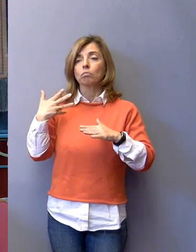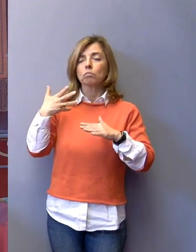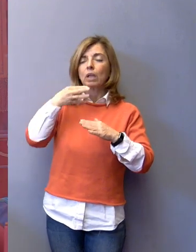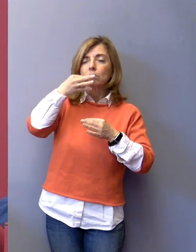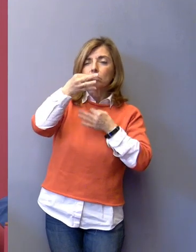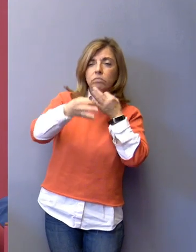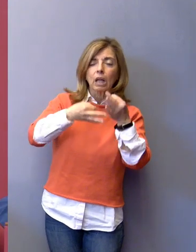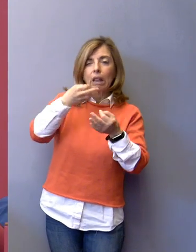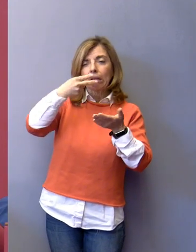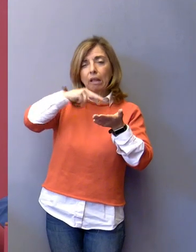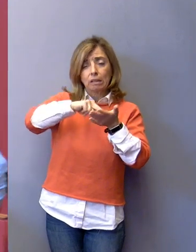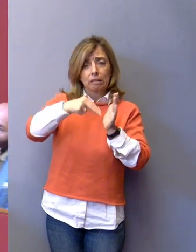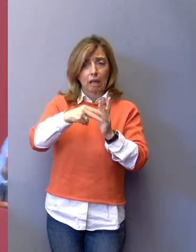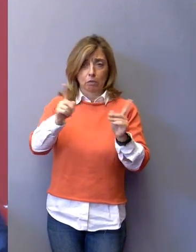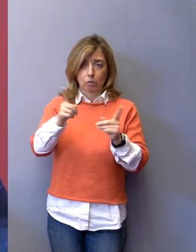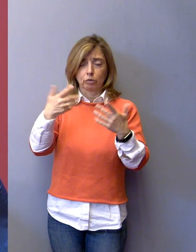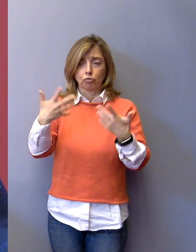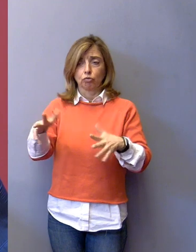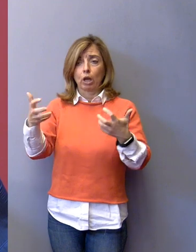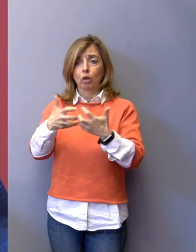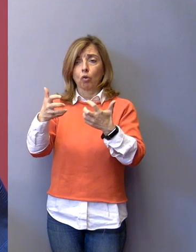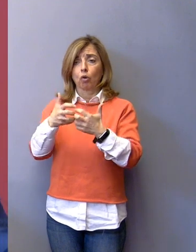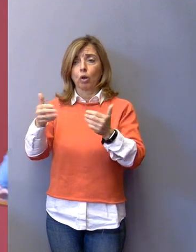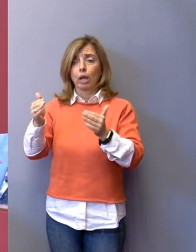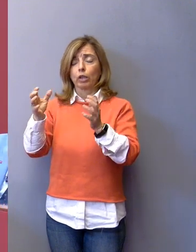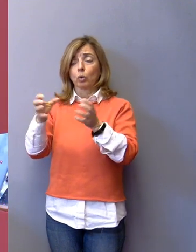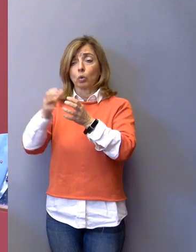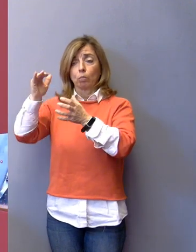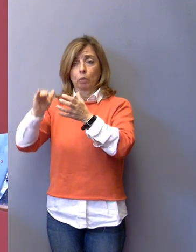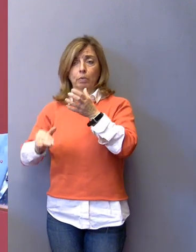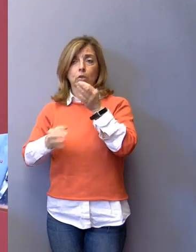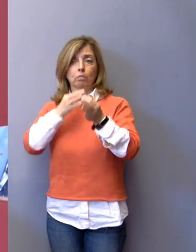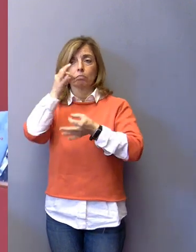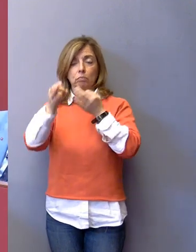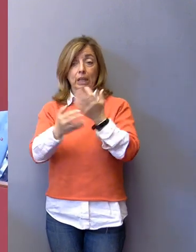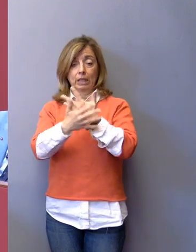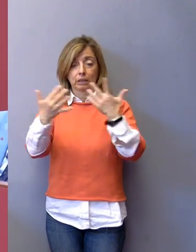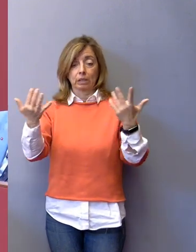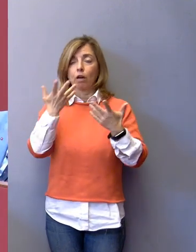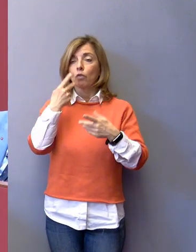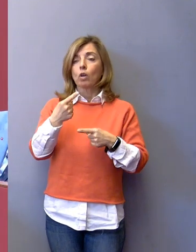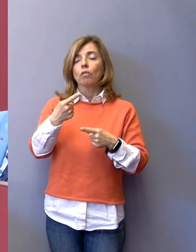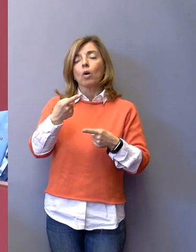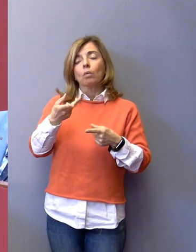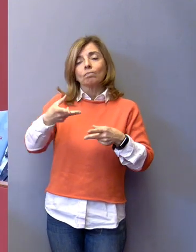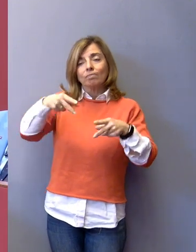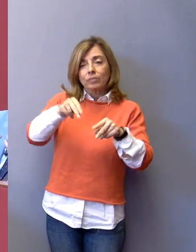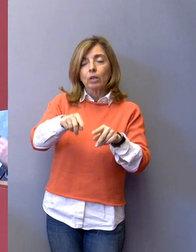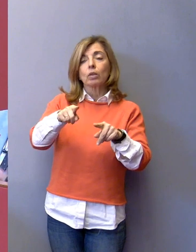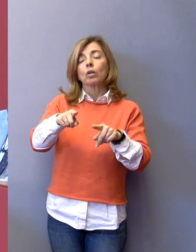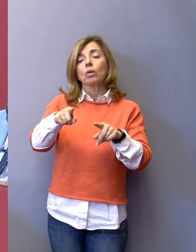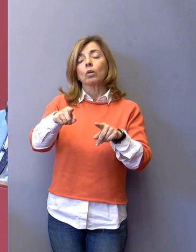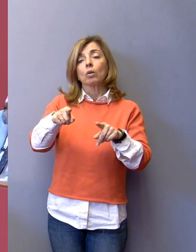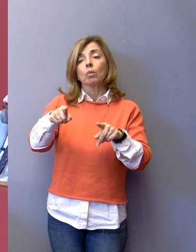i colleghi della minoranza volevo sottolineare un aspetto già affrontato e quello del tempo a disposizione